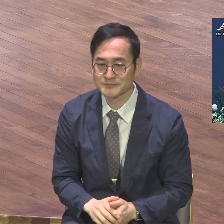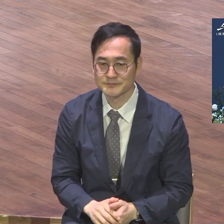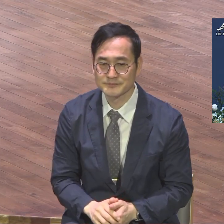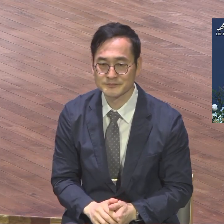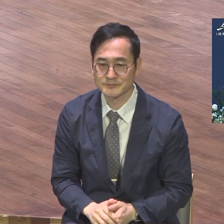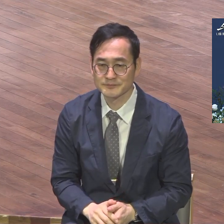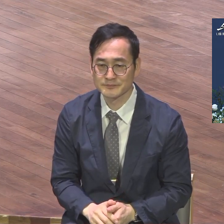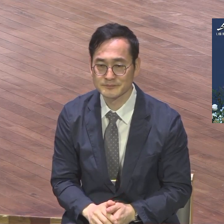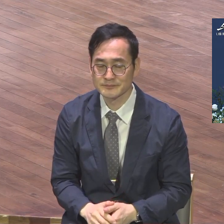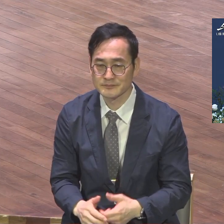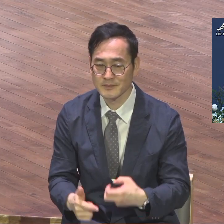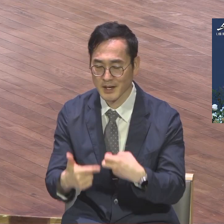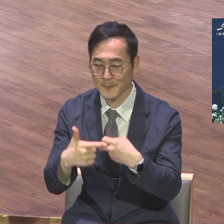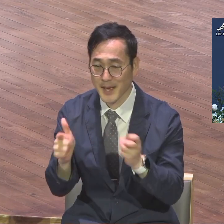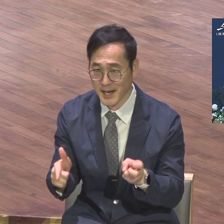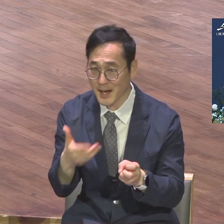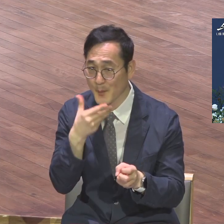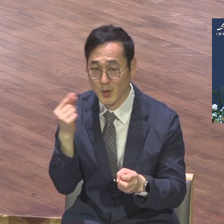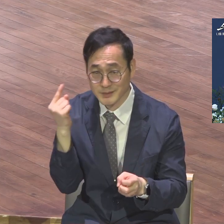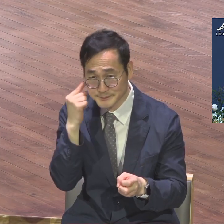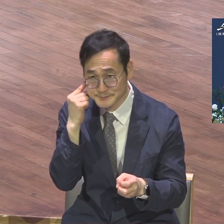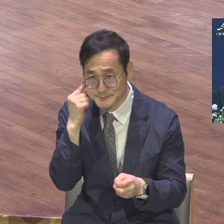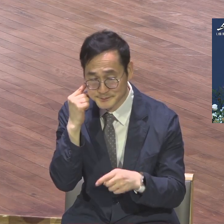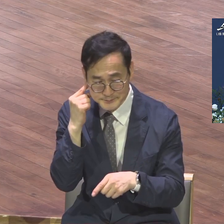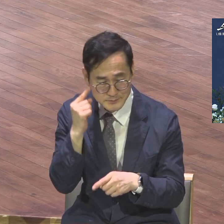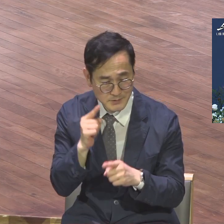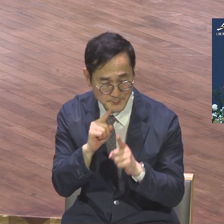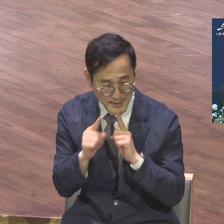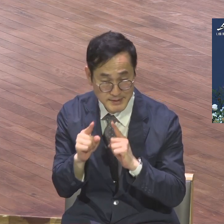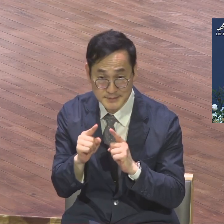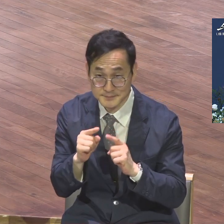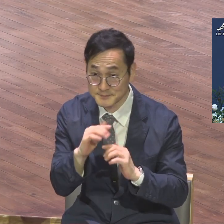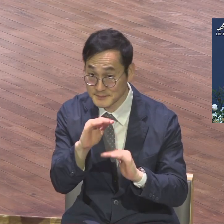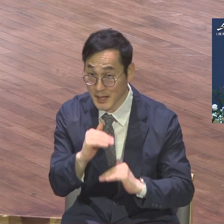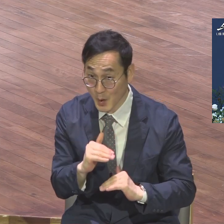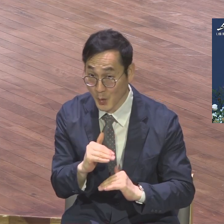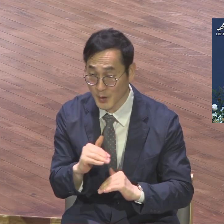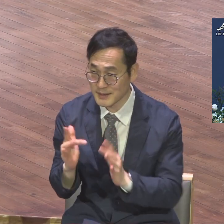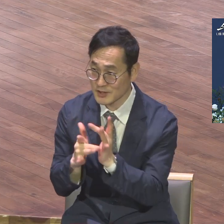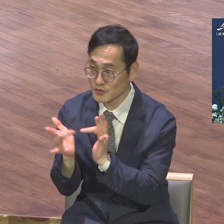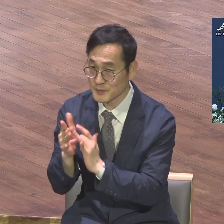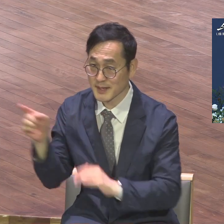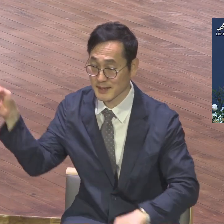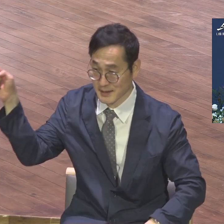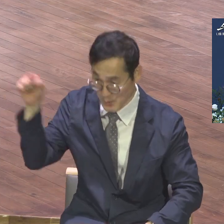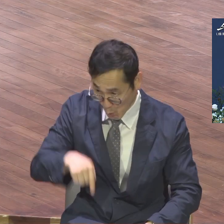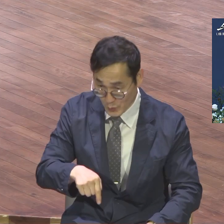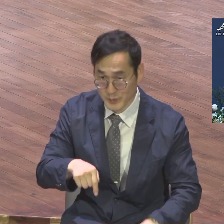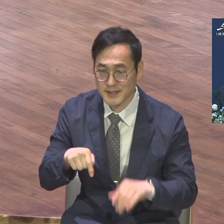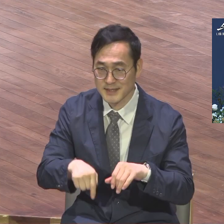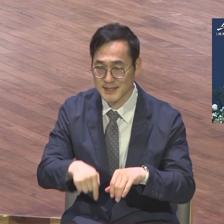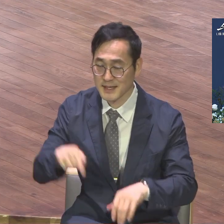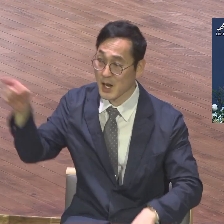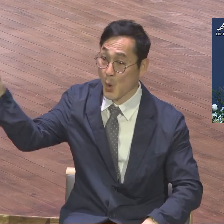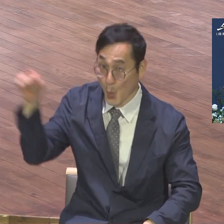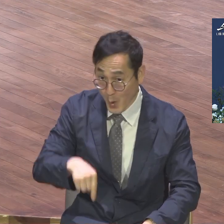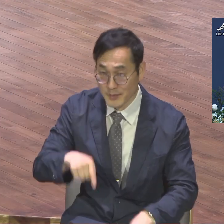말씀부터 마지막 16장까지 말씀은요, 예수님께서 이 땅에 오신 본질적